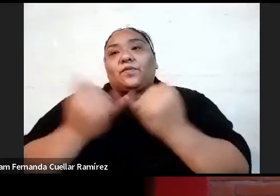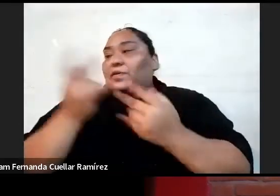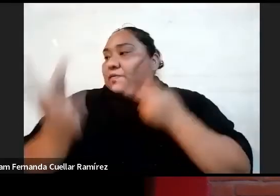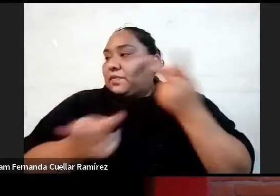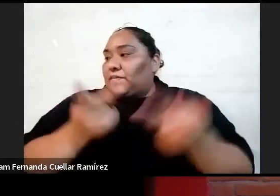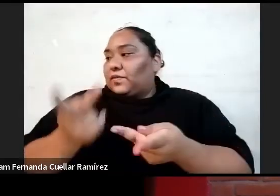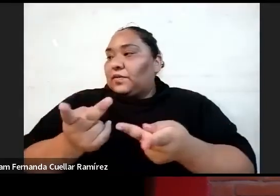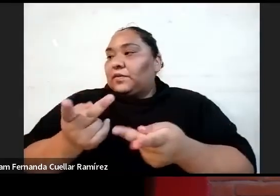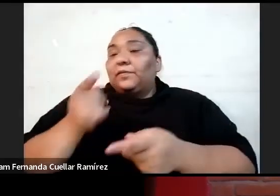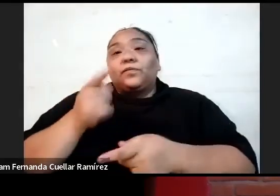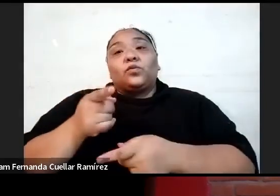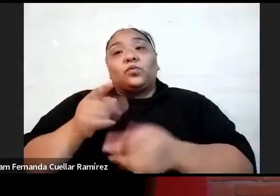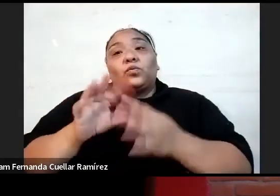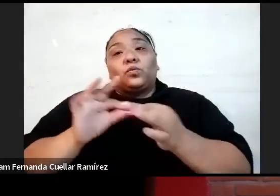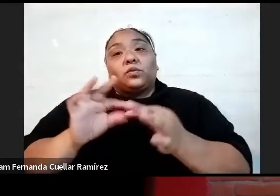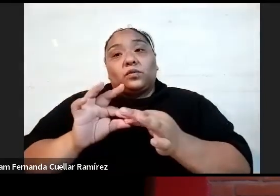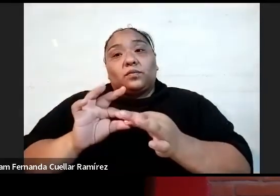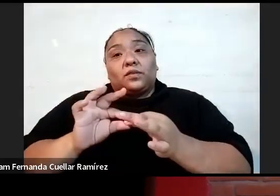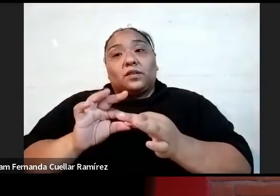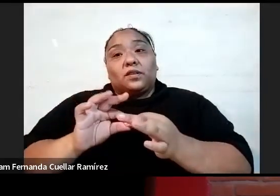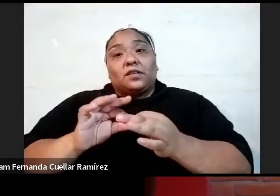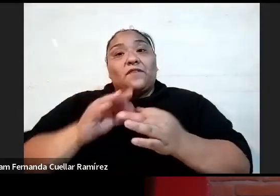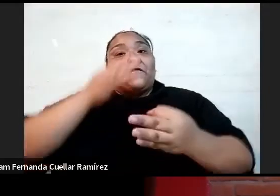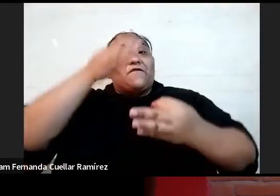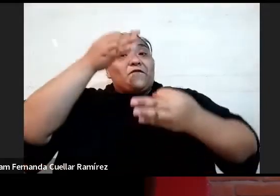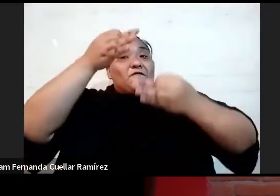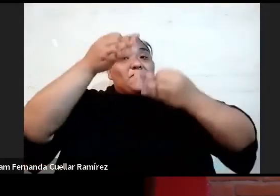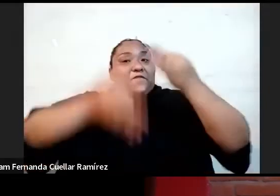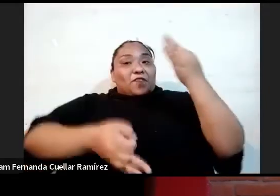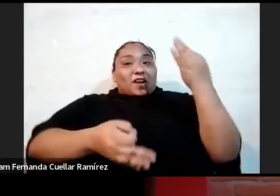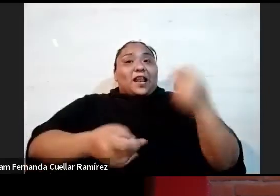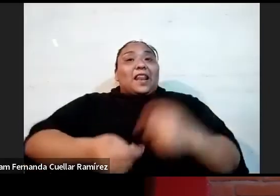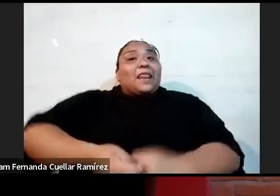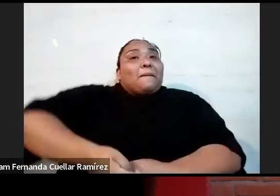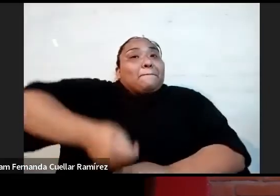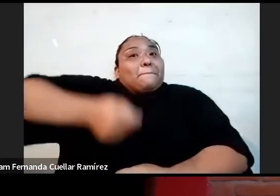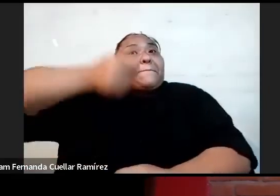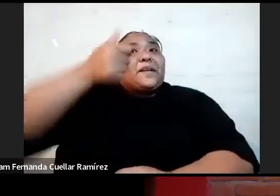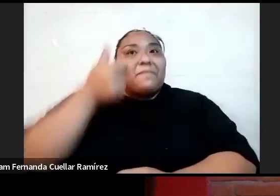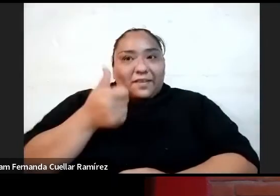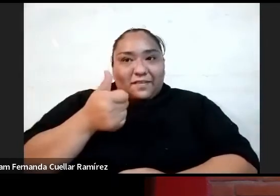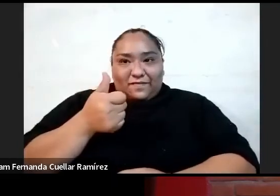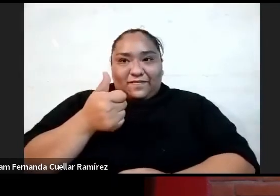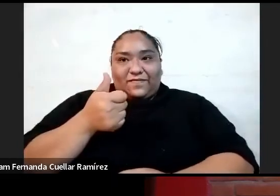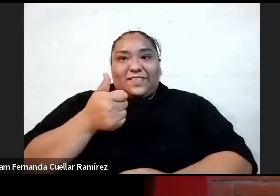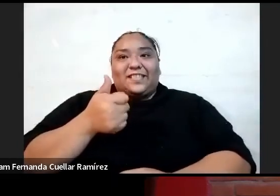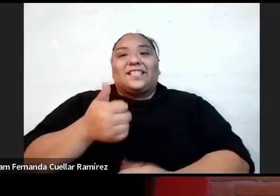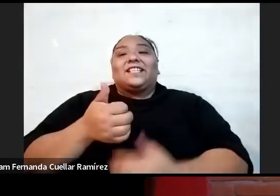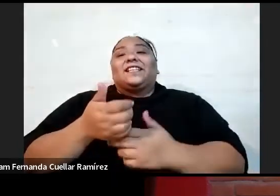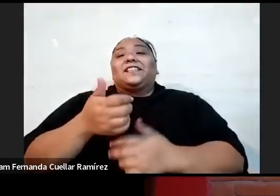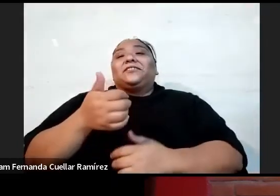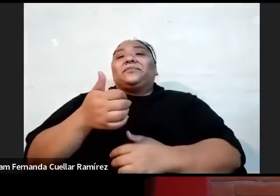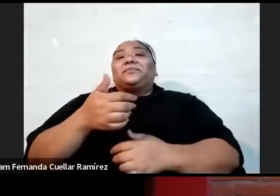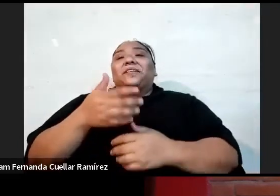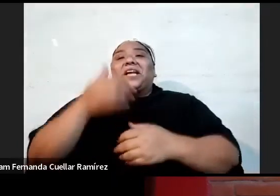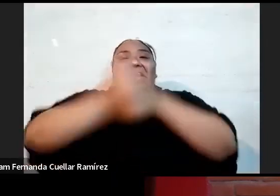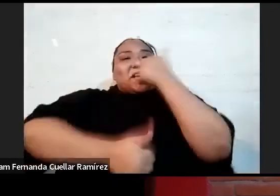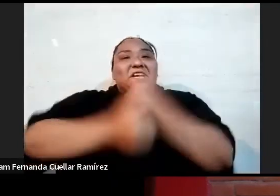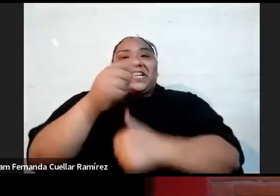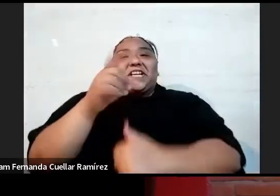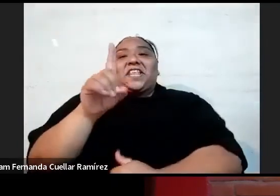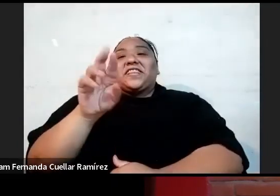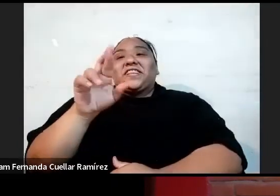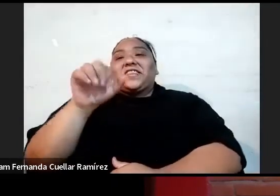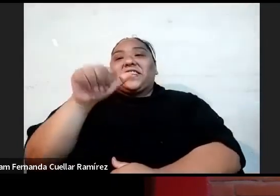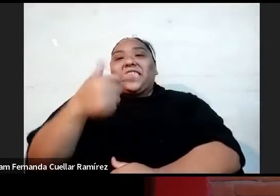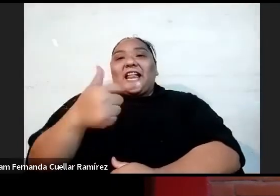que llegaste a la final, la primera edición, no la tarde de la carrera draft de la Ciudad de México. A ver, cuéntanos todo